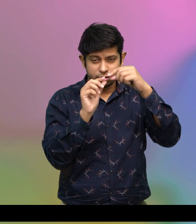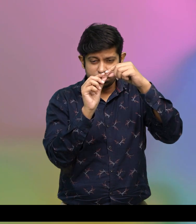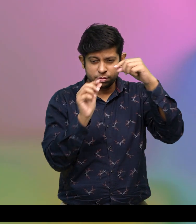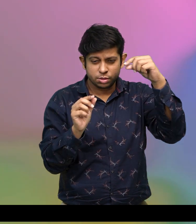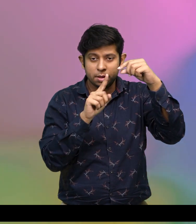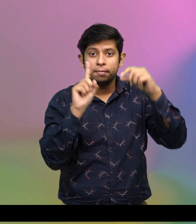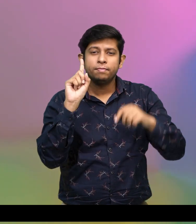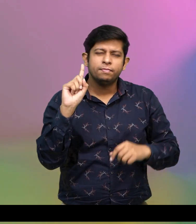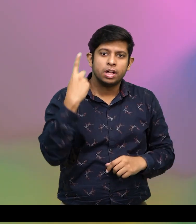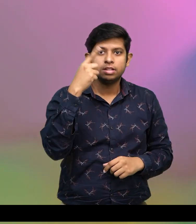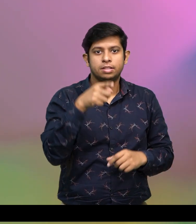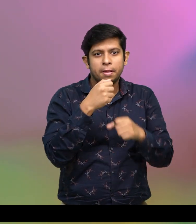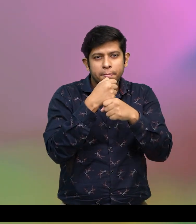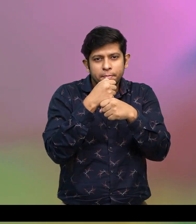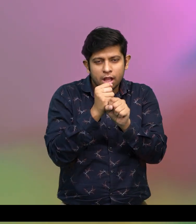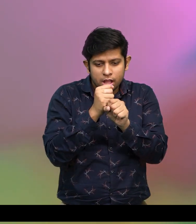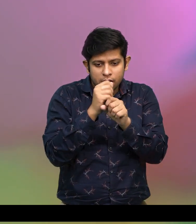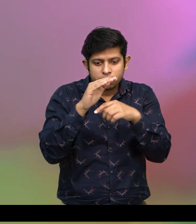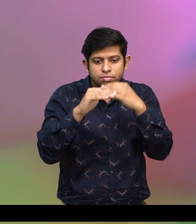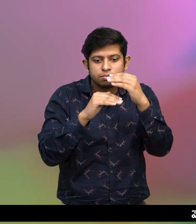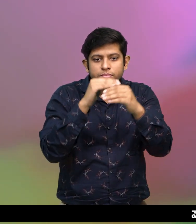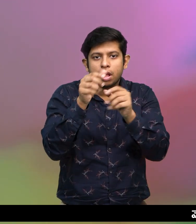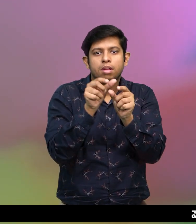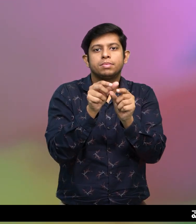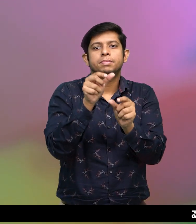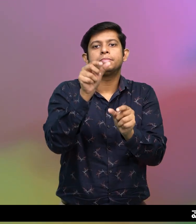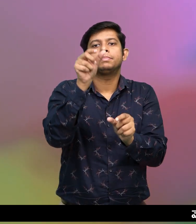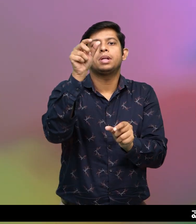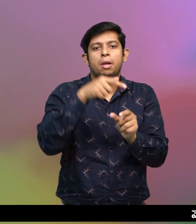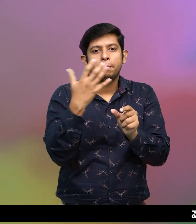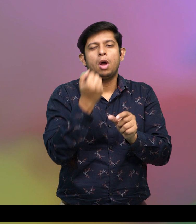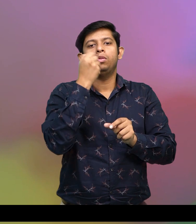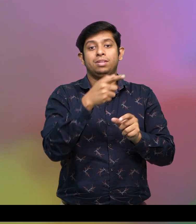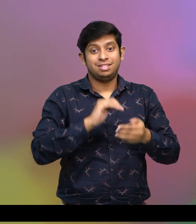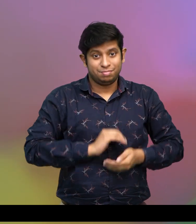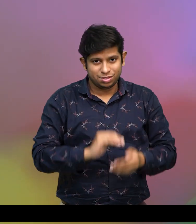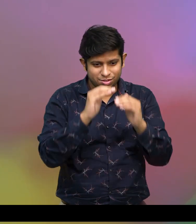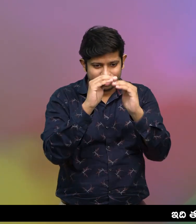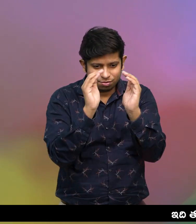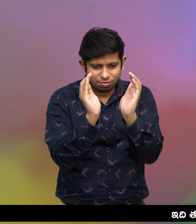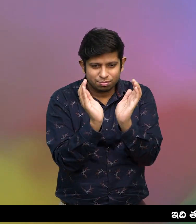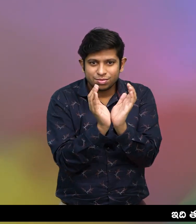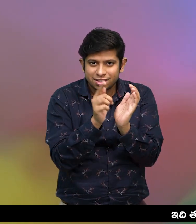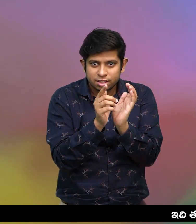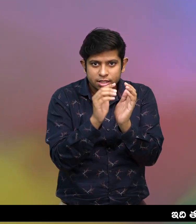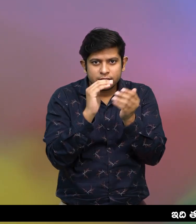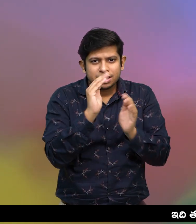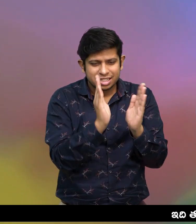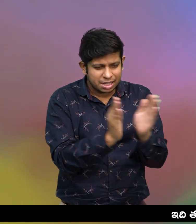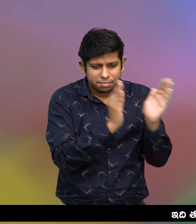నోటోకార్డ్ అనేది పిండ దశలో కనిపించే వెన్నుపూస కాలం యొక్క ఆదిమ రూపం. ఇది తరువాత వెన్నుపూస